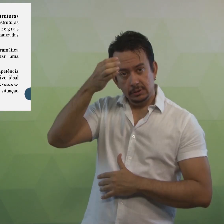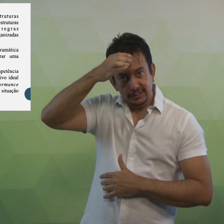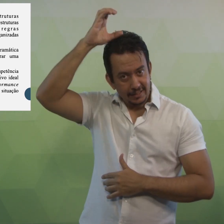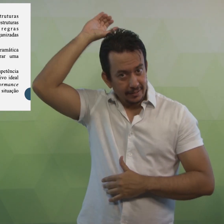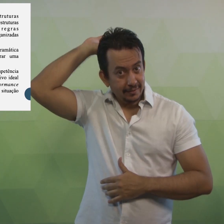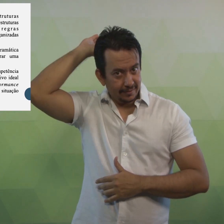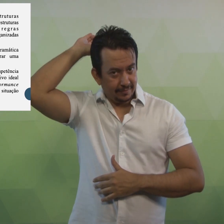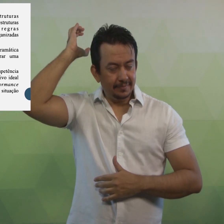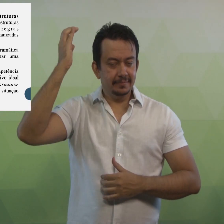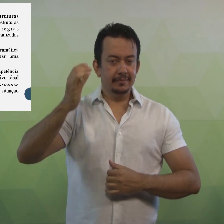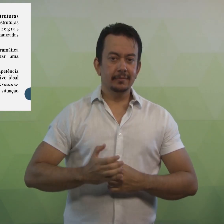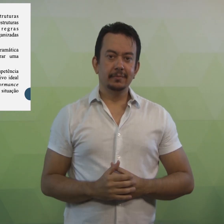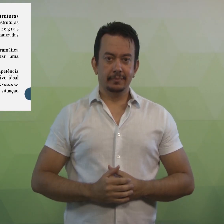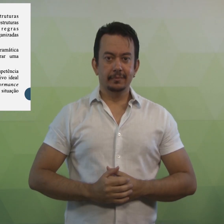chomskiano.